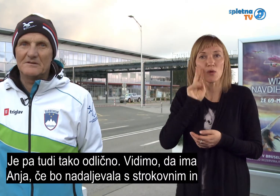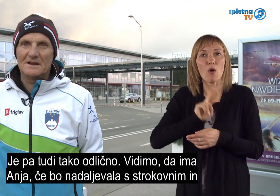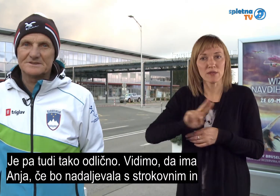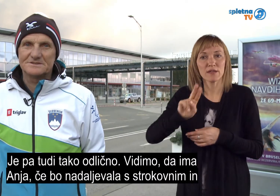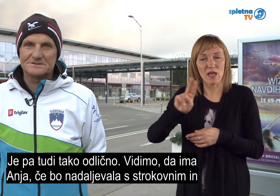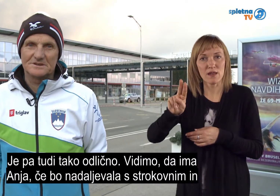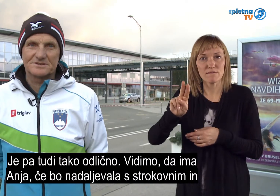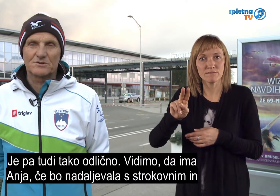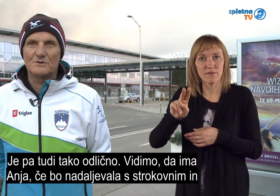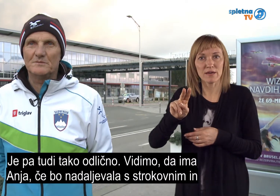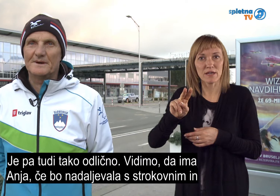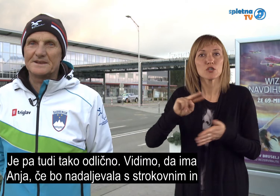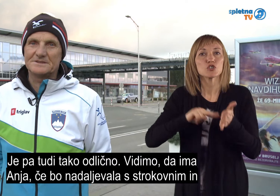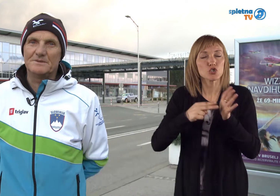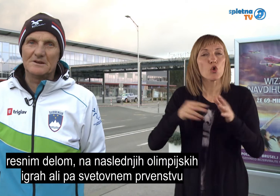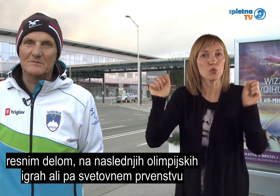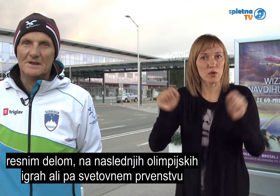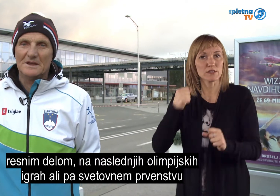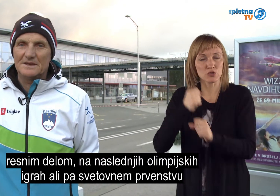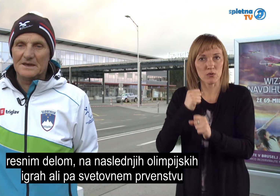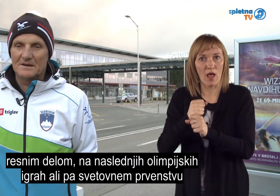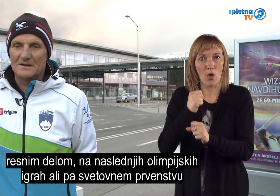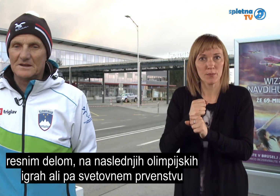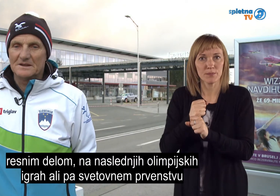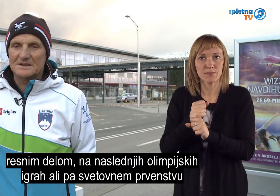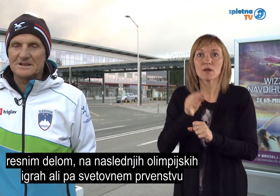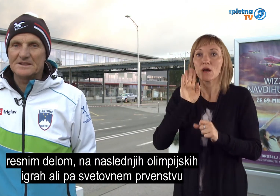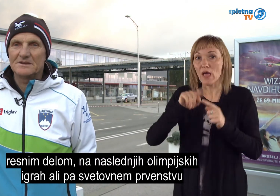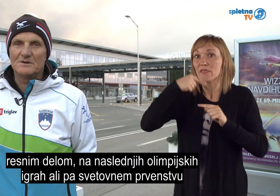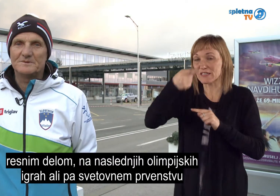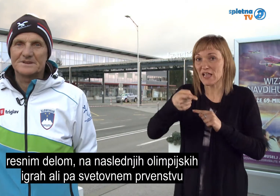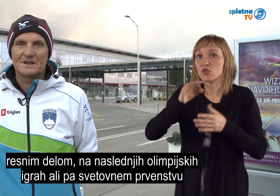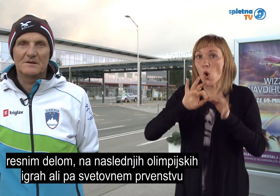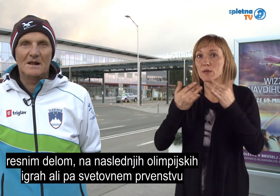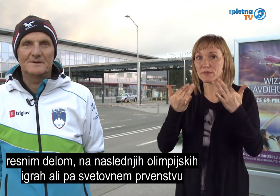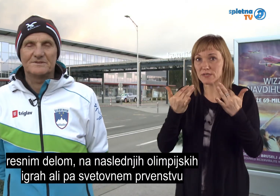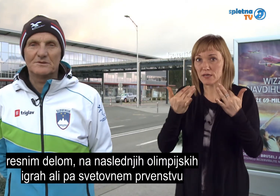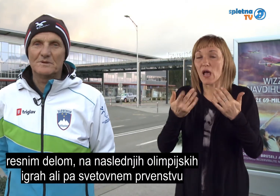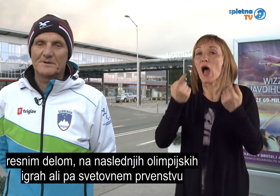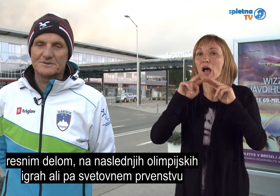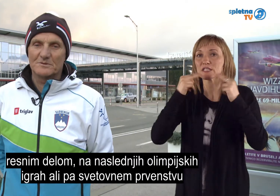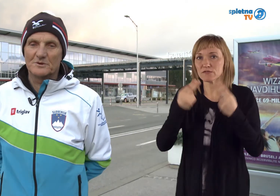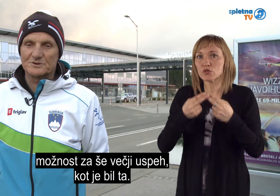nadaljevala z strokovnim pa resnim delom, je naslednjih olimpijskih igrah ali pa svetovnem prvenstvu